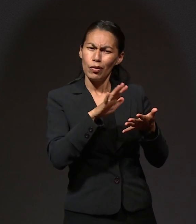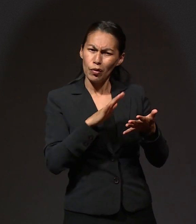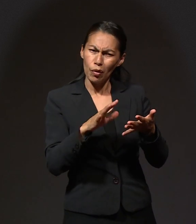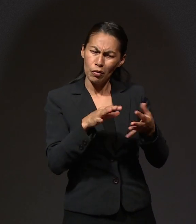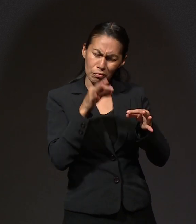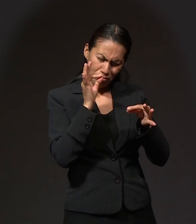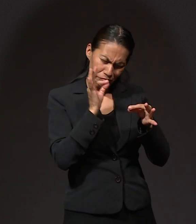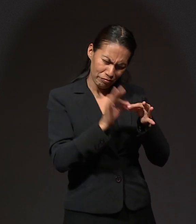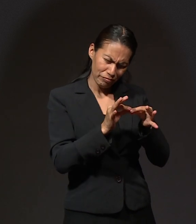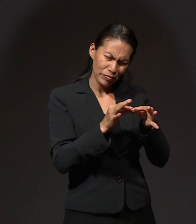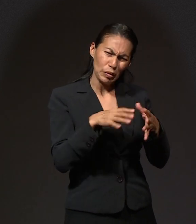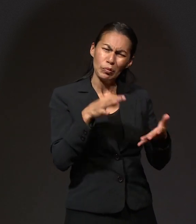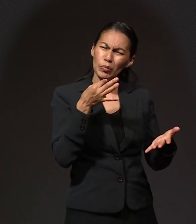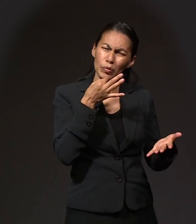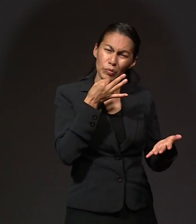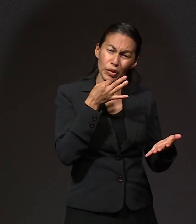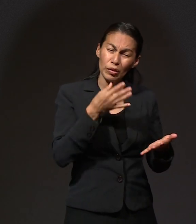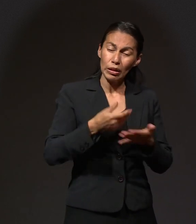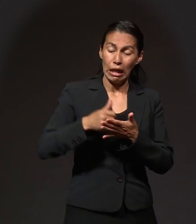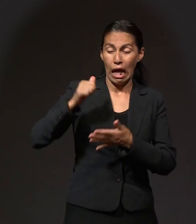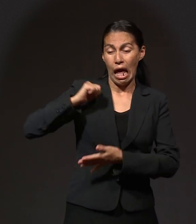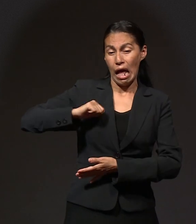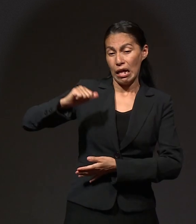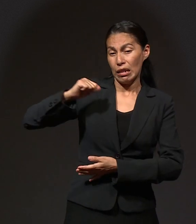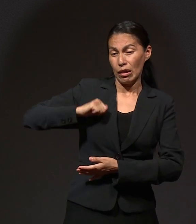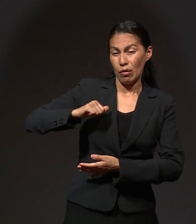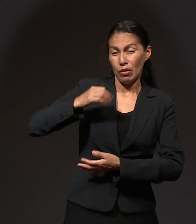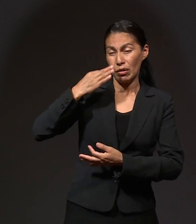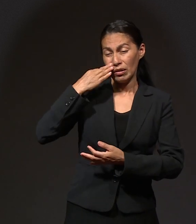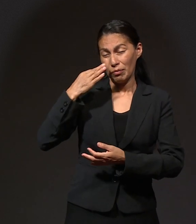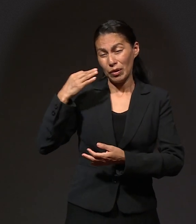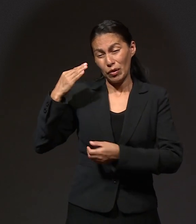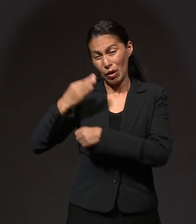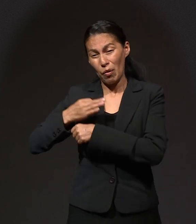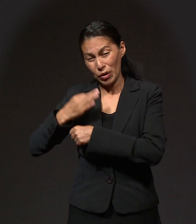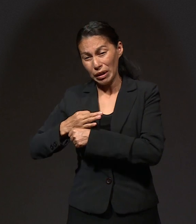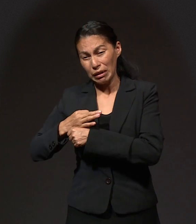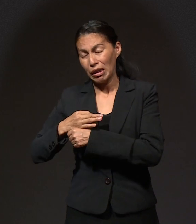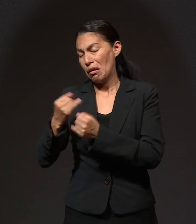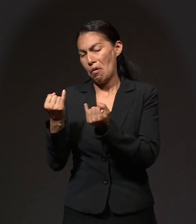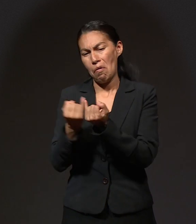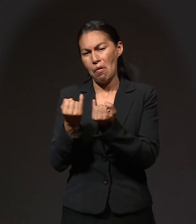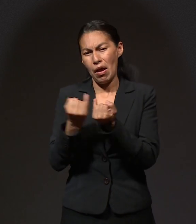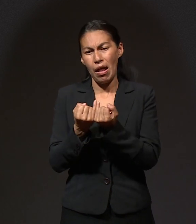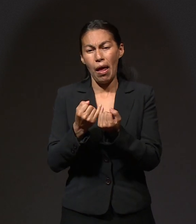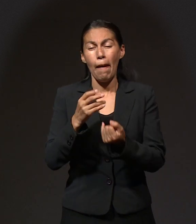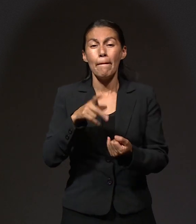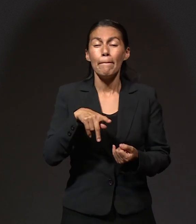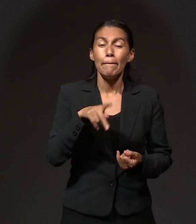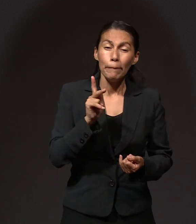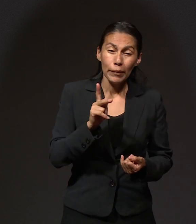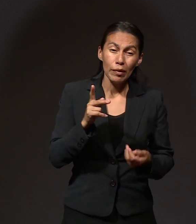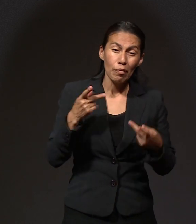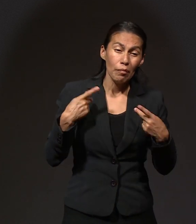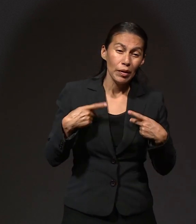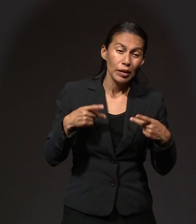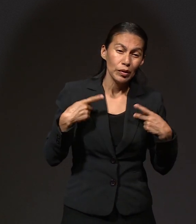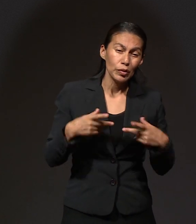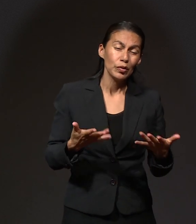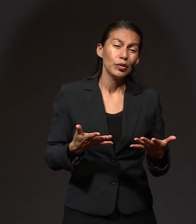así, ambientada para tiempos del Antiguo y el Nuevo Testamento. Pero quien la traduce